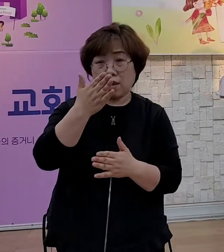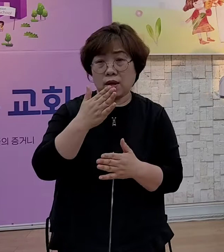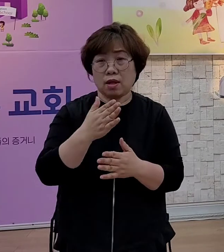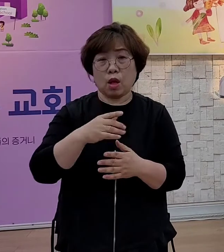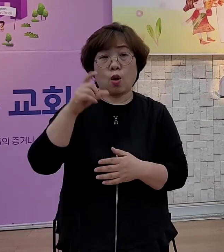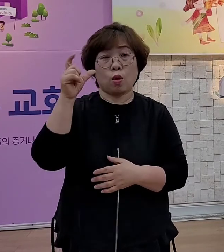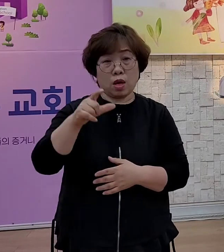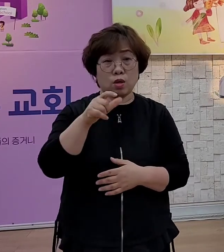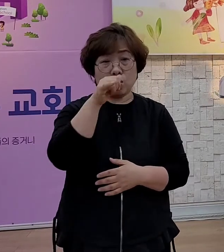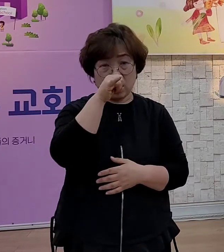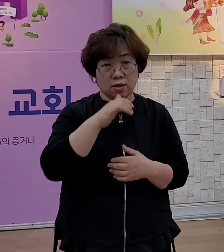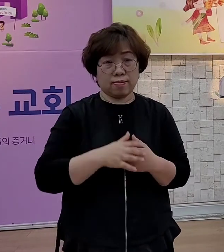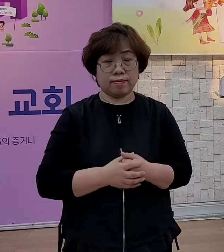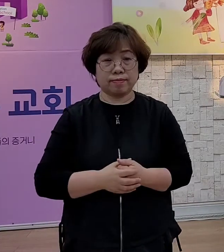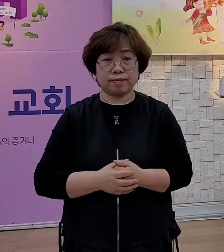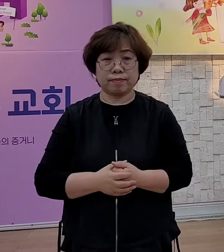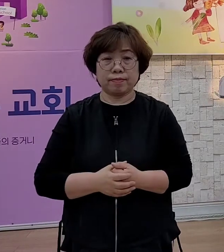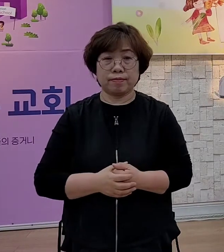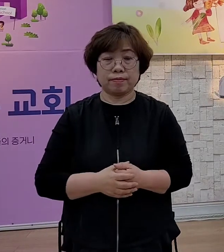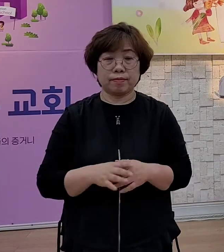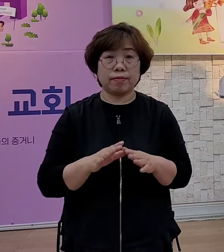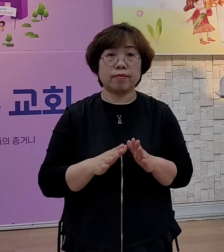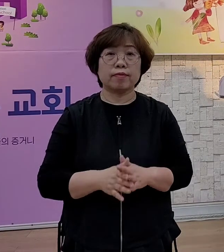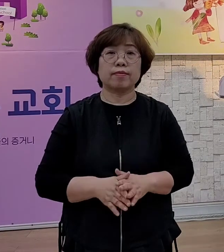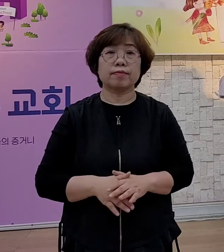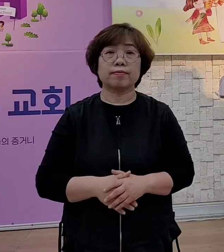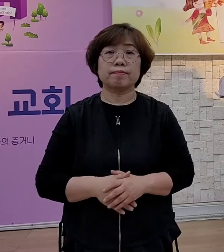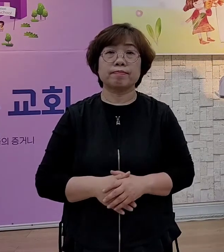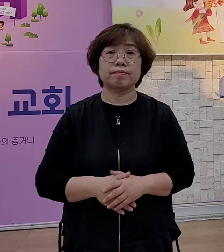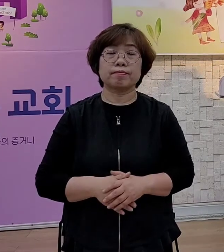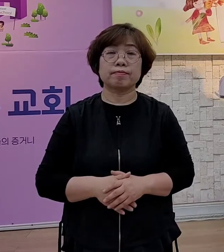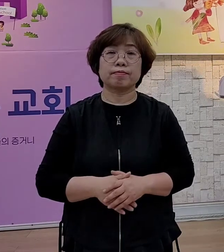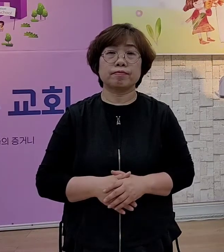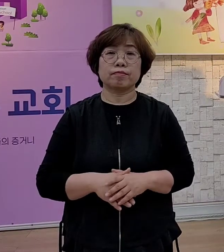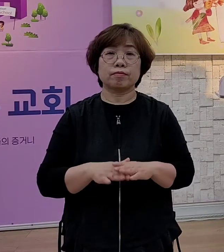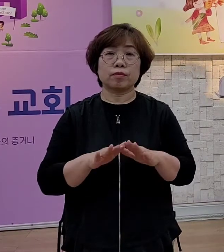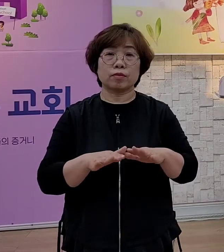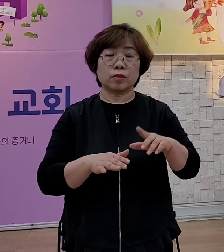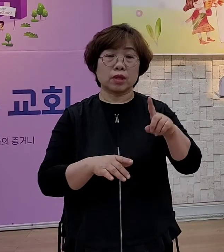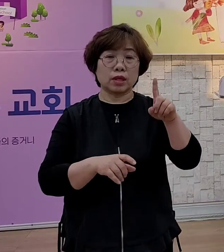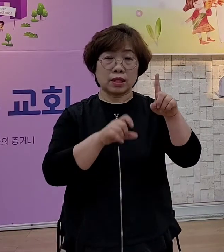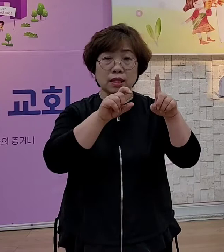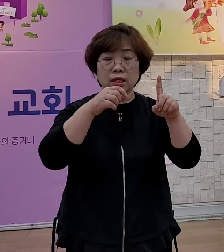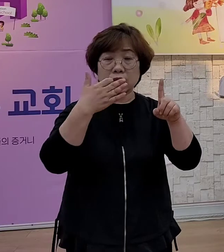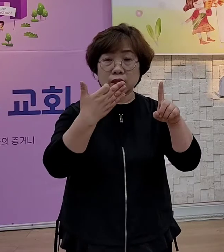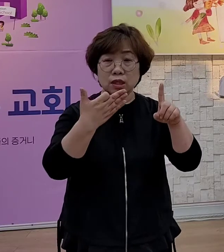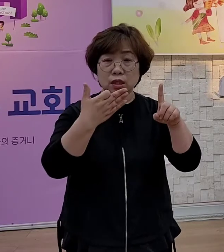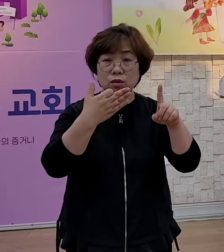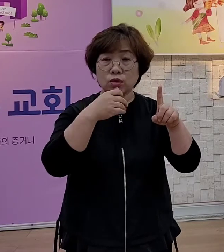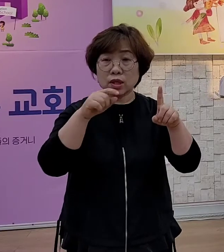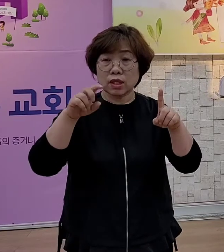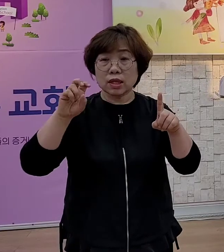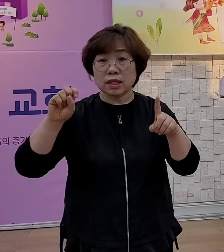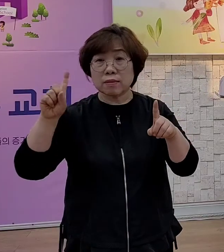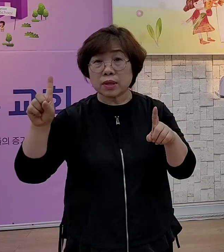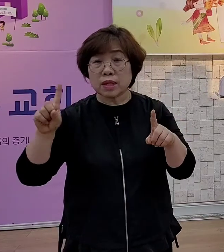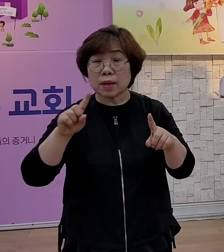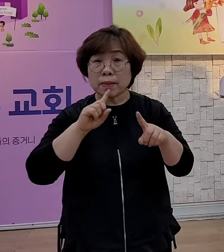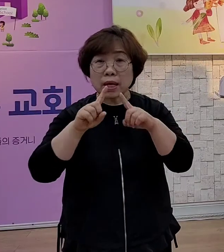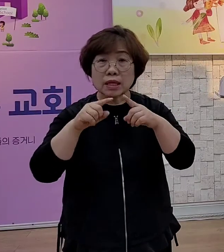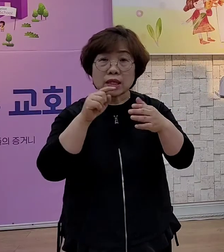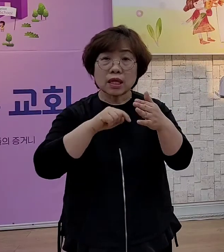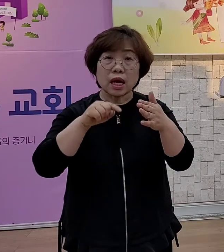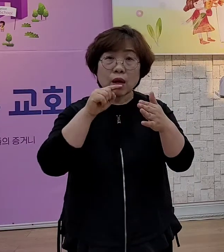19절에서 21절까지 주신 첫 번째 메시지가 뭐냐면은 우리가 변화되기 위해서 우리 지식과 삶의